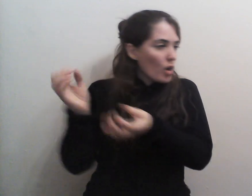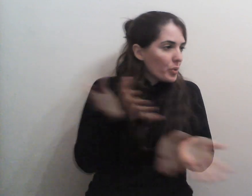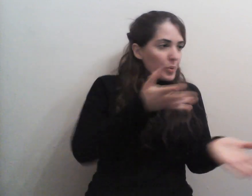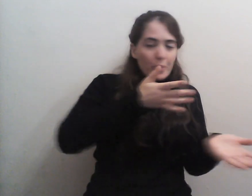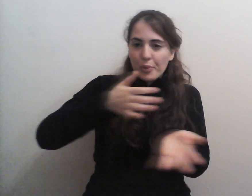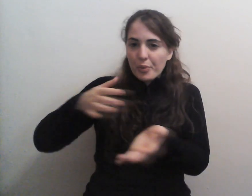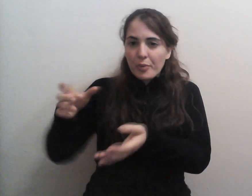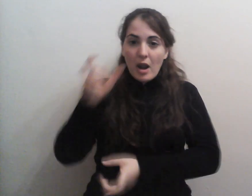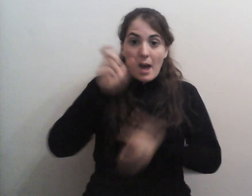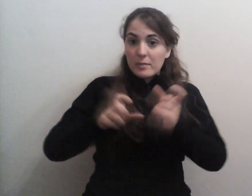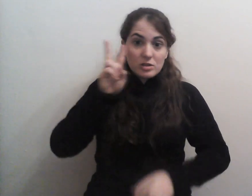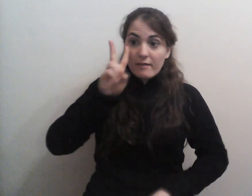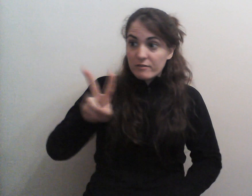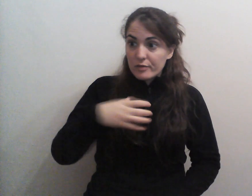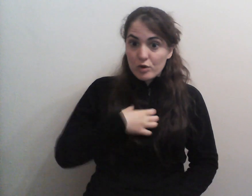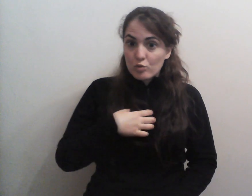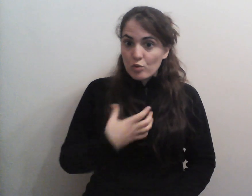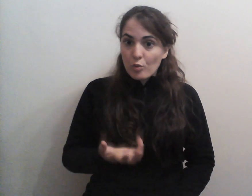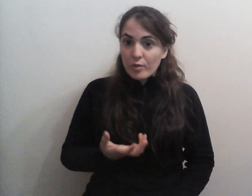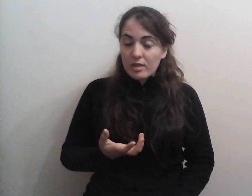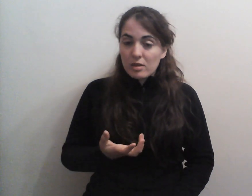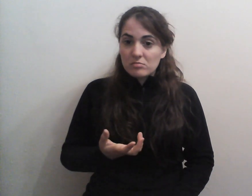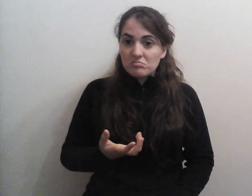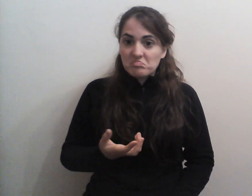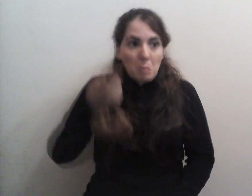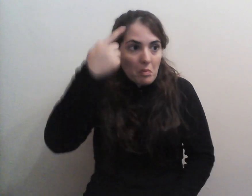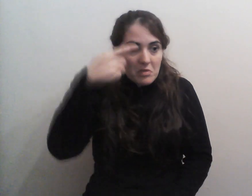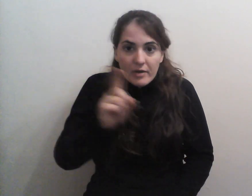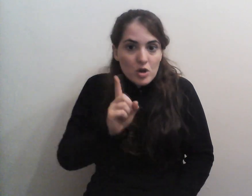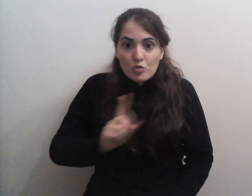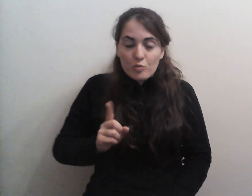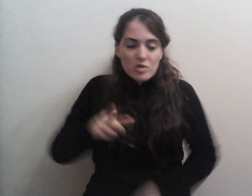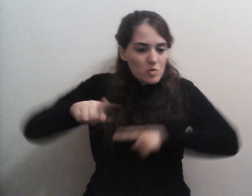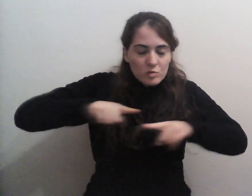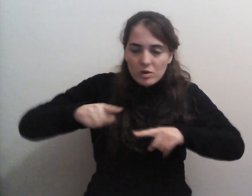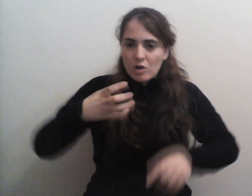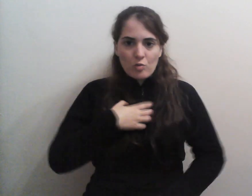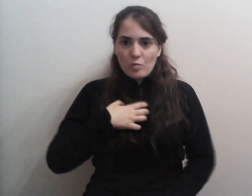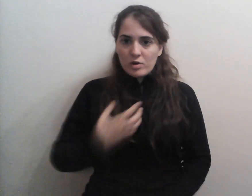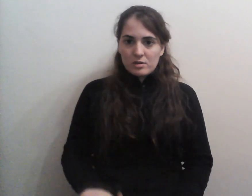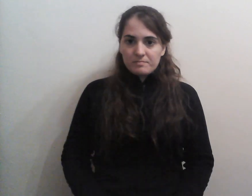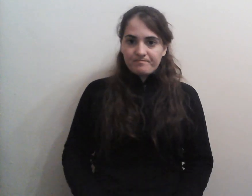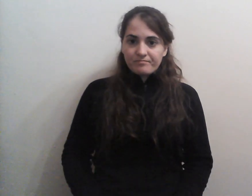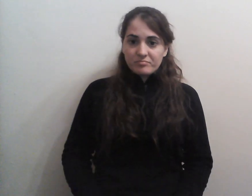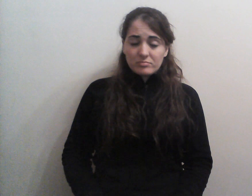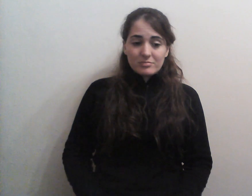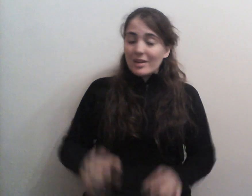así es. No podemos controlar el viento. Nacemos de nuevo por el poder de Dios y sabemos que hemos nacido de